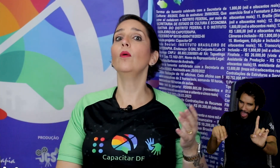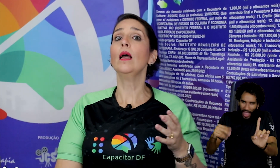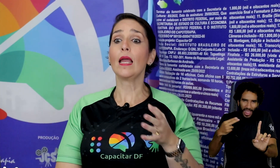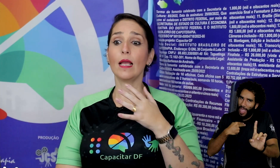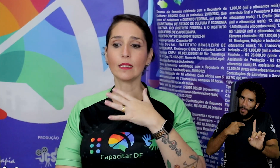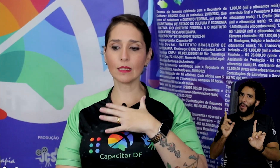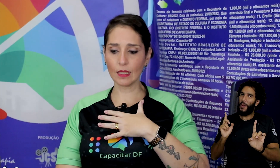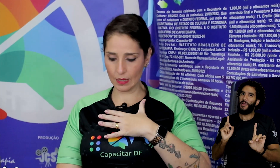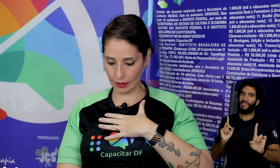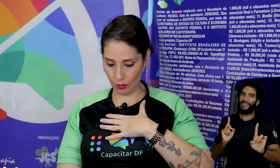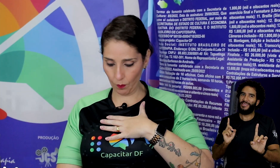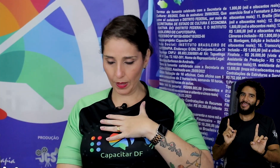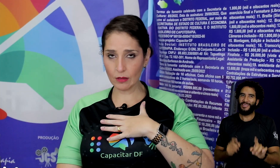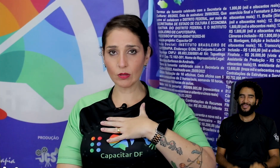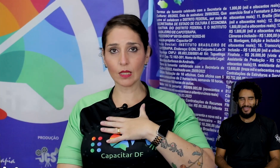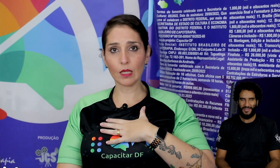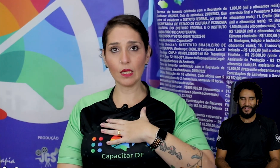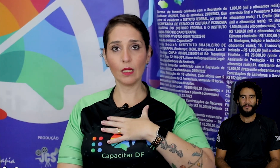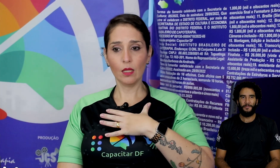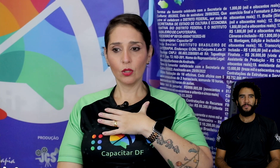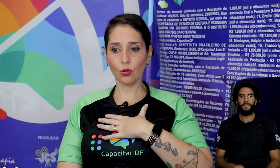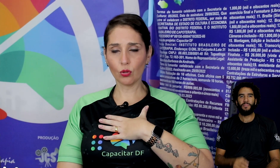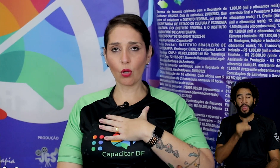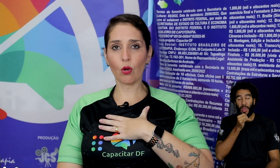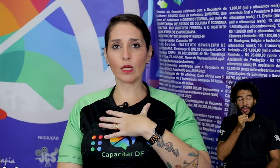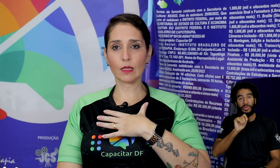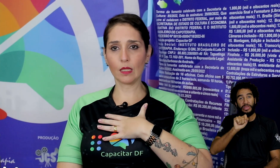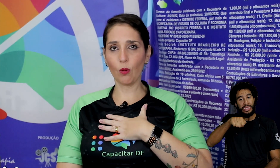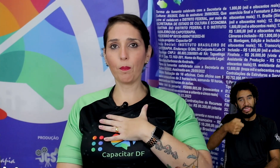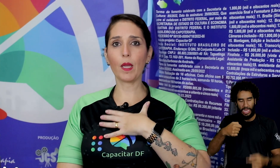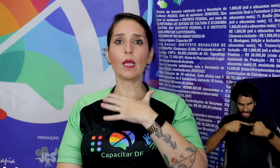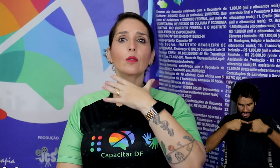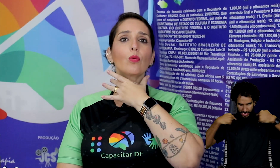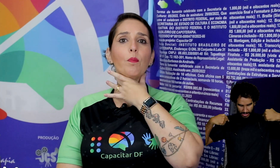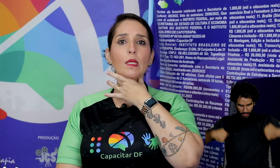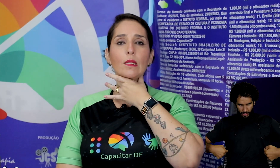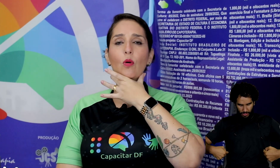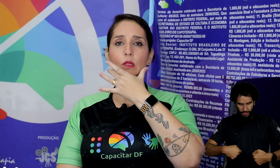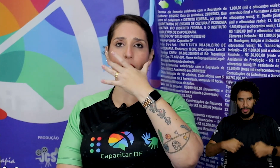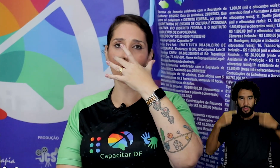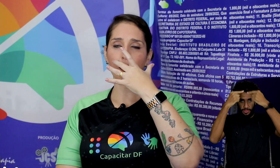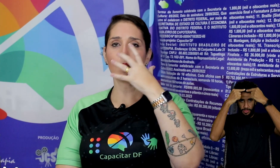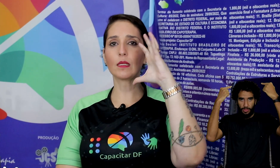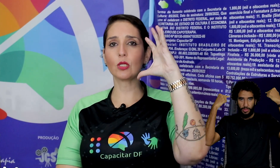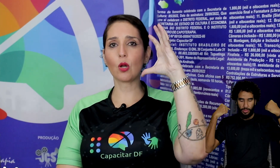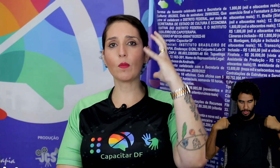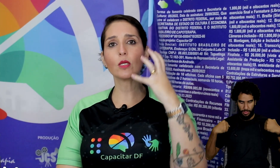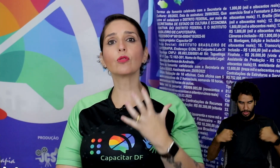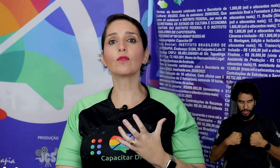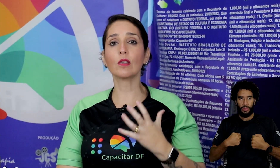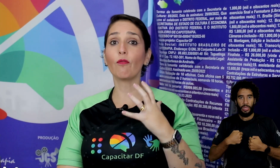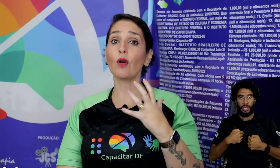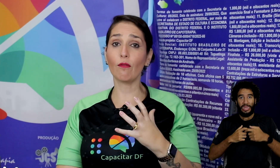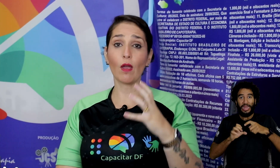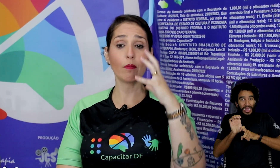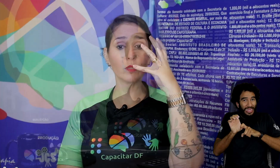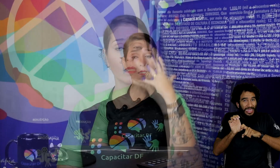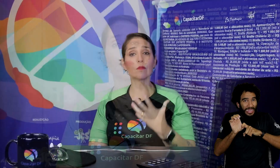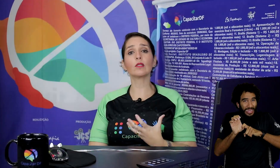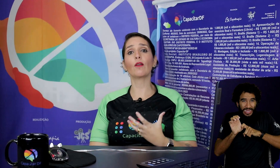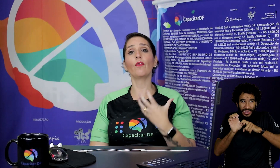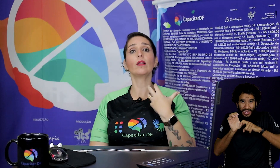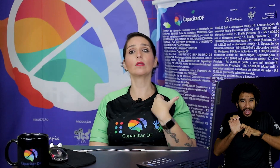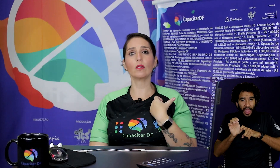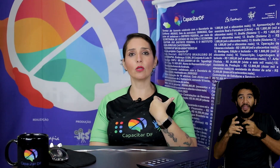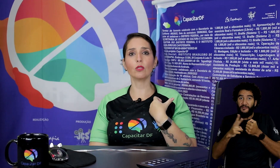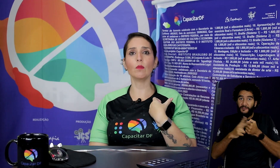Então, esses sinais que são presos aqui no tórax, aqui no peito, no pescoço e na cabeça, geralmente, se forem verbos, eles vão